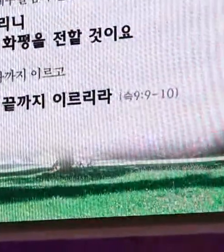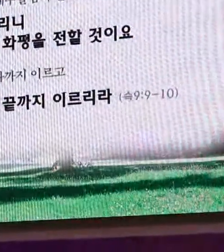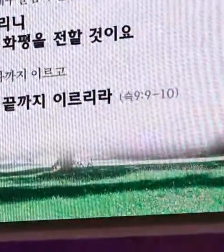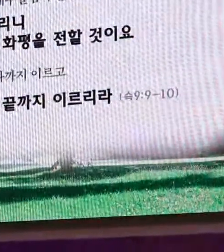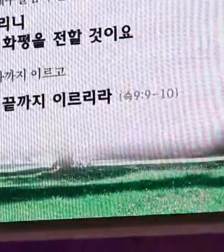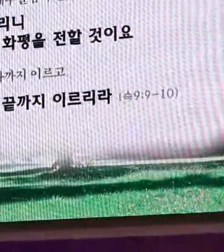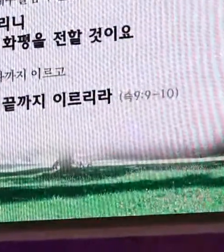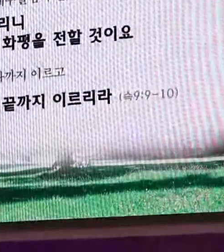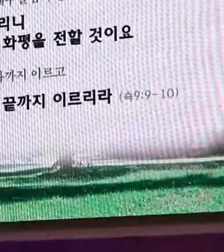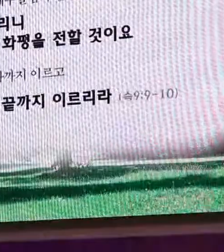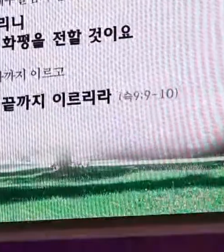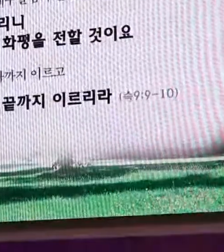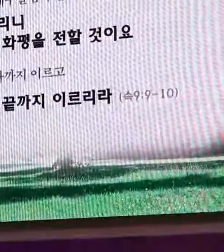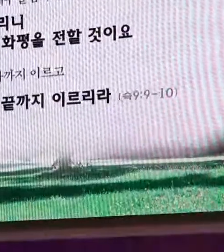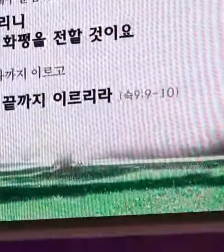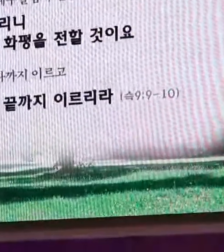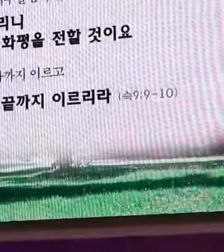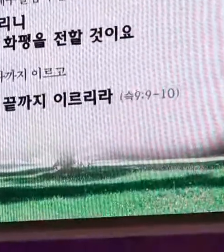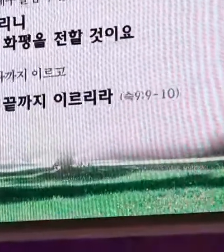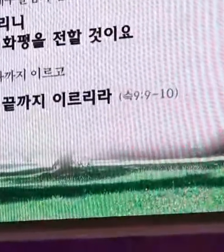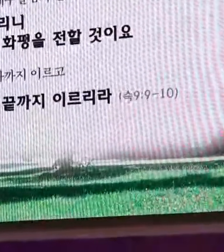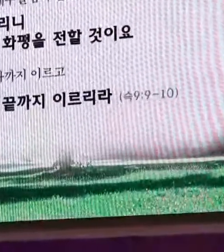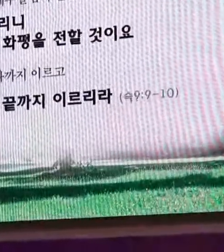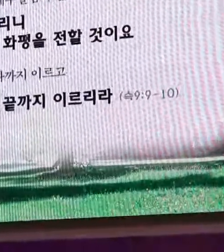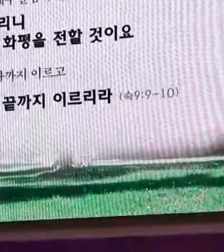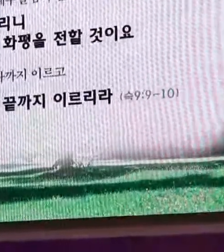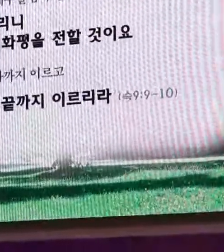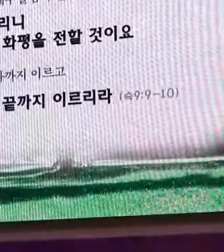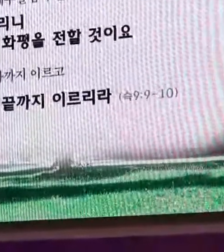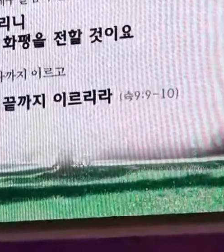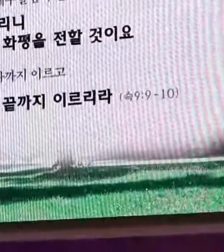내가 에브라임의 병거와 예루살렘의 말을 끊겠고